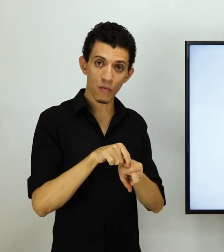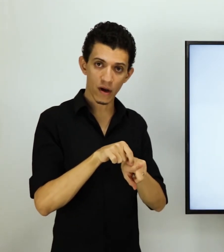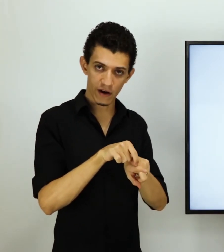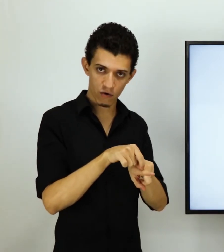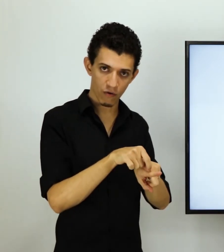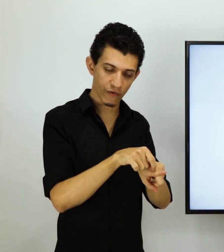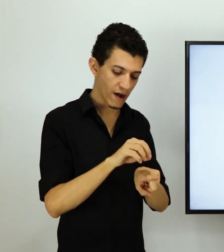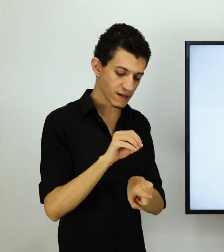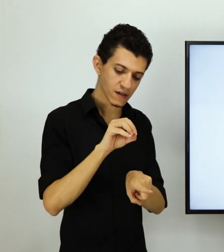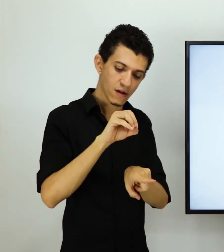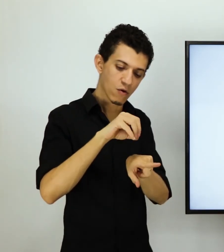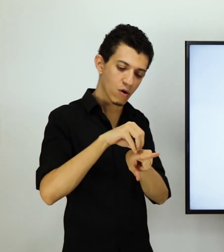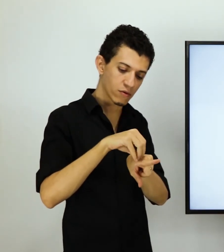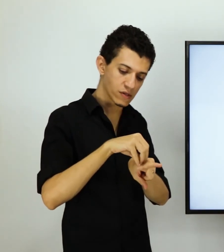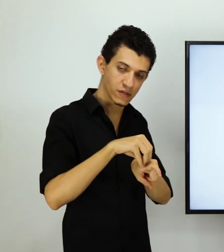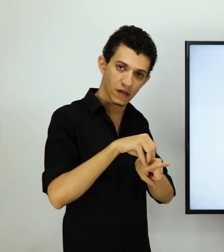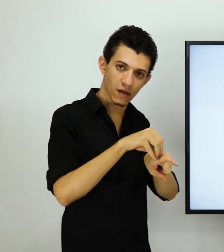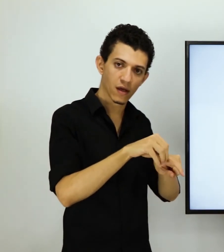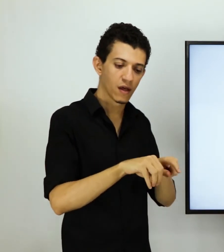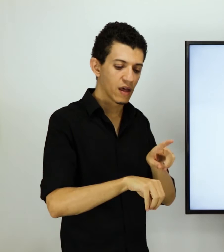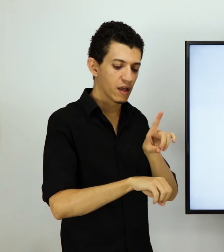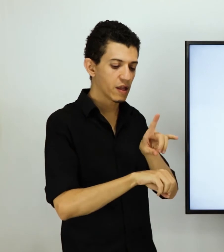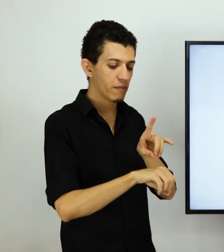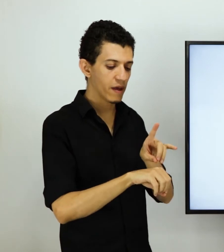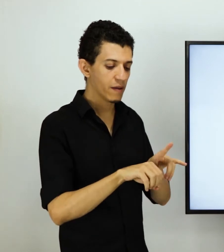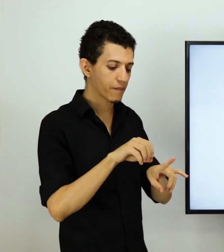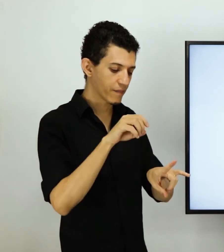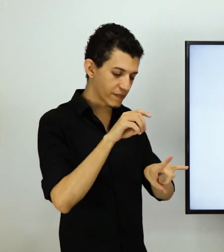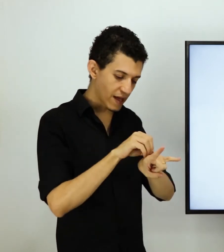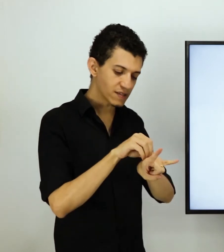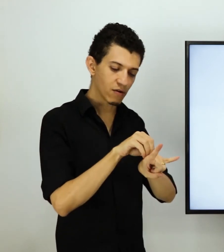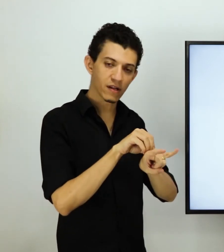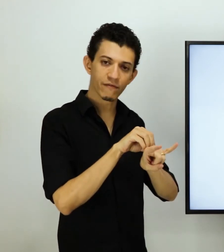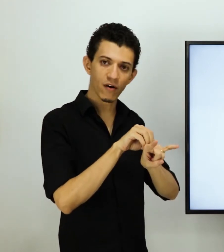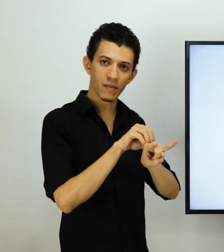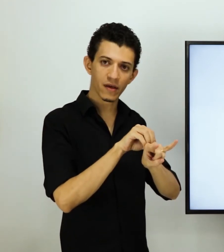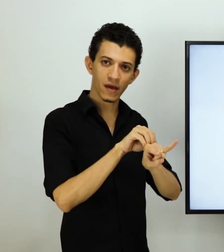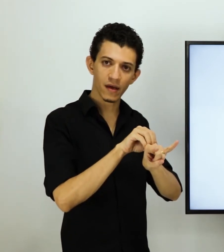o caracol faz, quanto assim, e também dessa outra forma aqui.